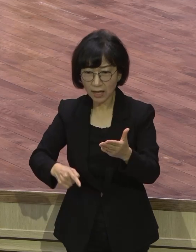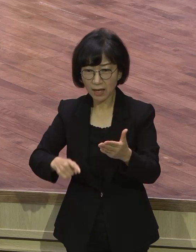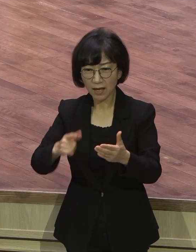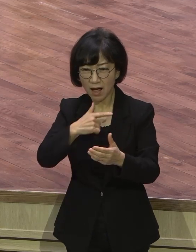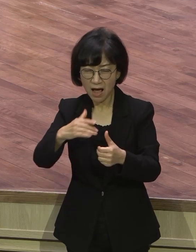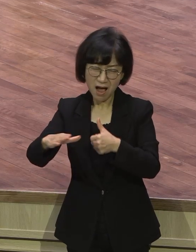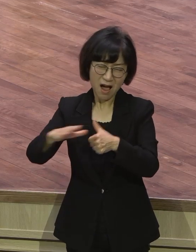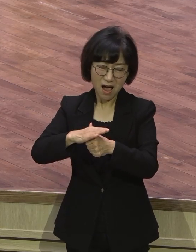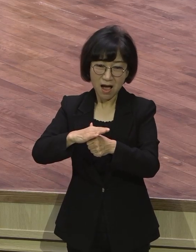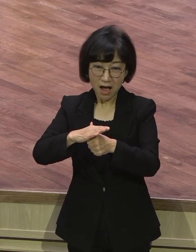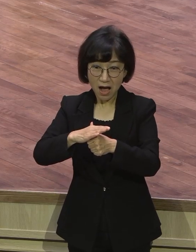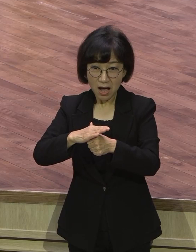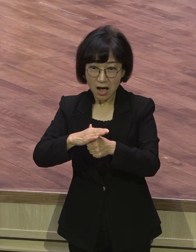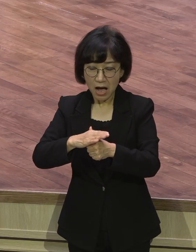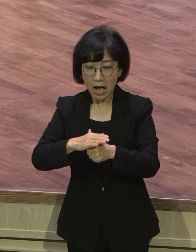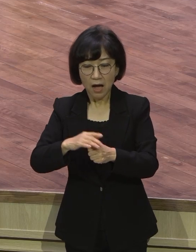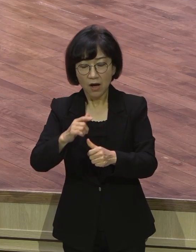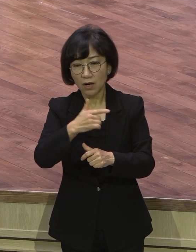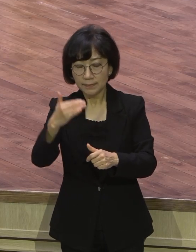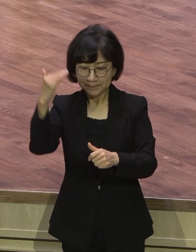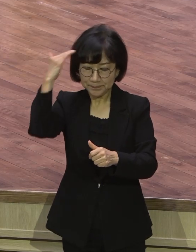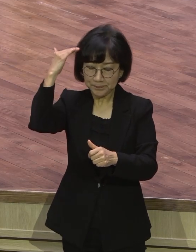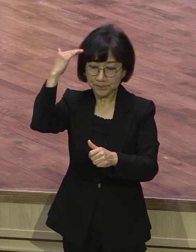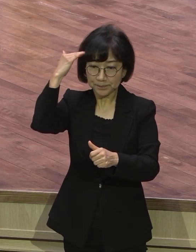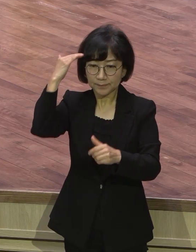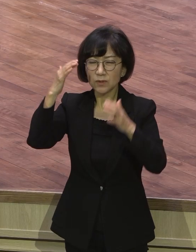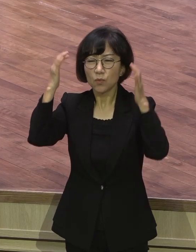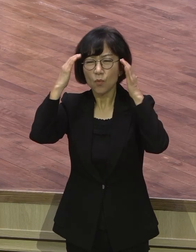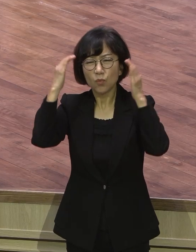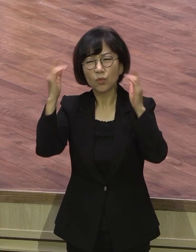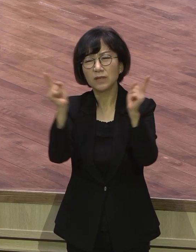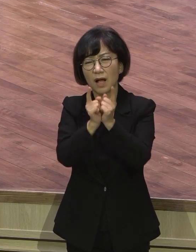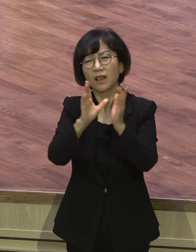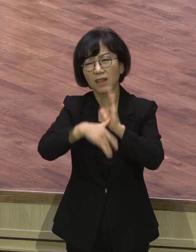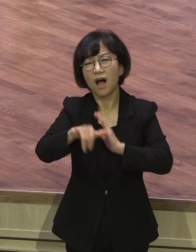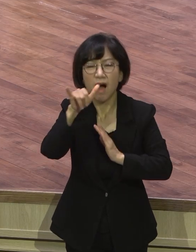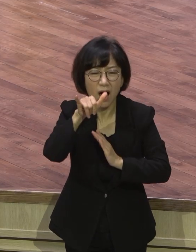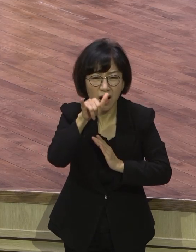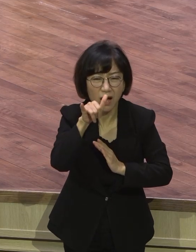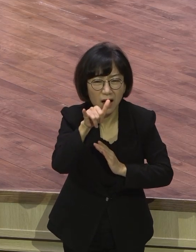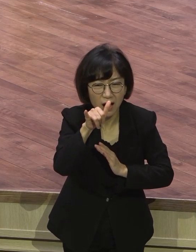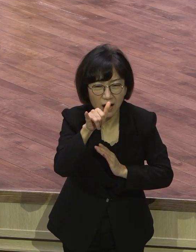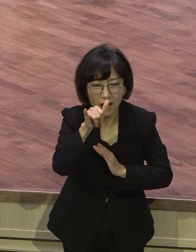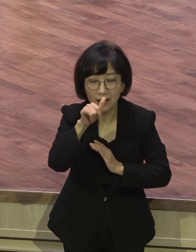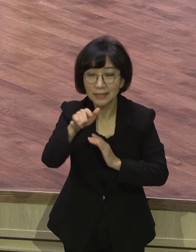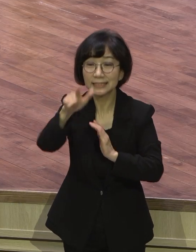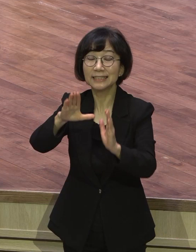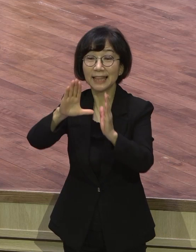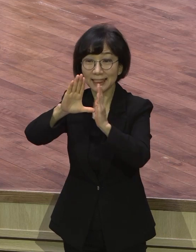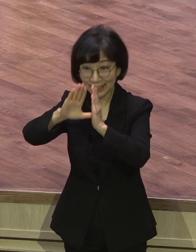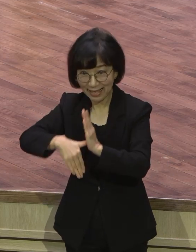심지어 자유 침해를 받고 고통을 당할 수 있습니다. 이런 상황 속에서